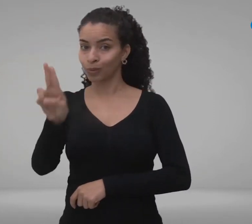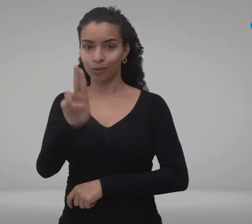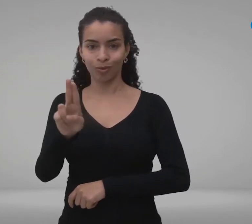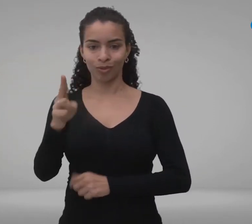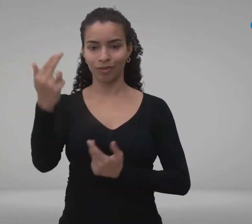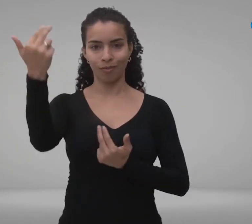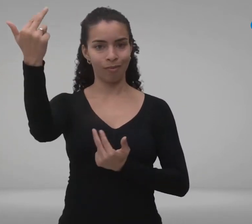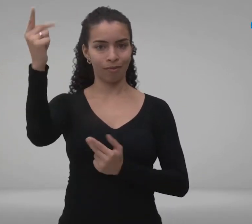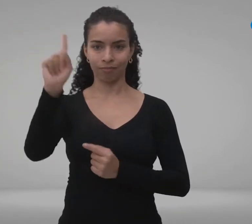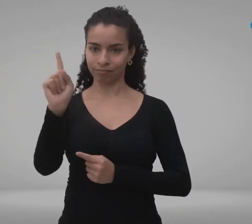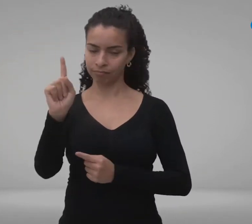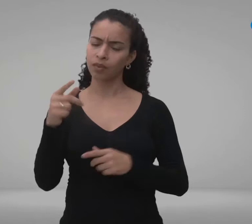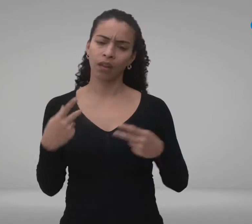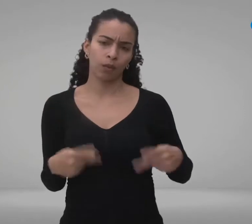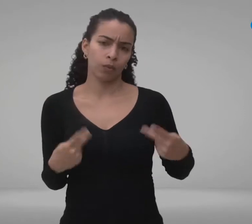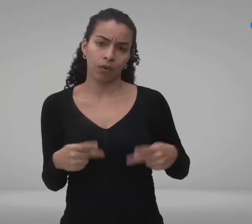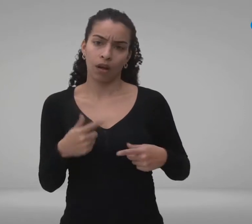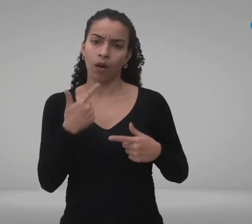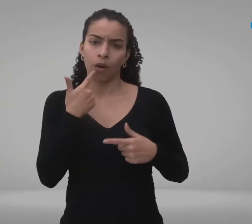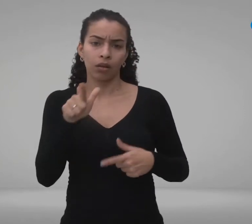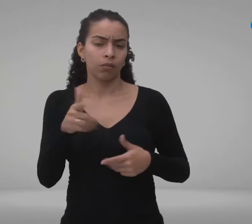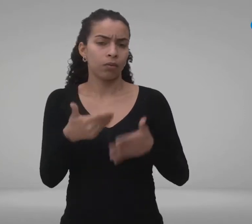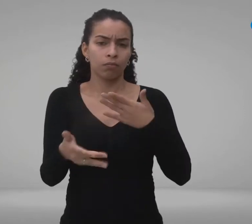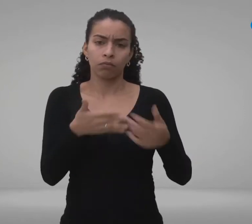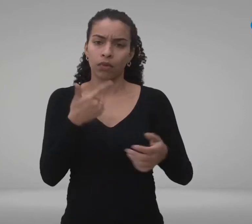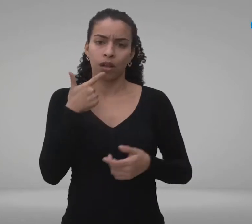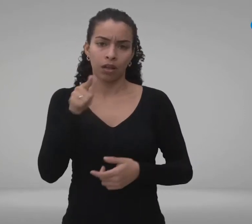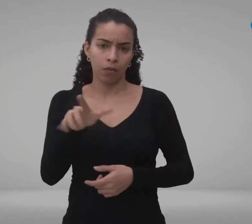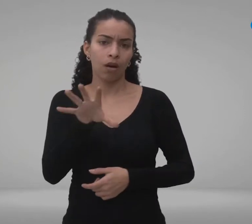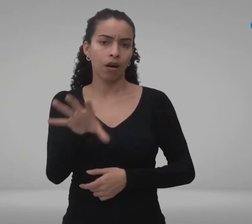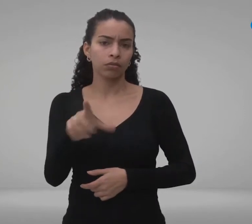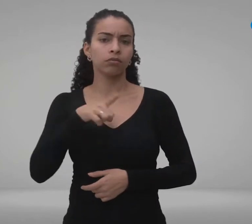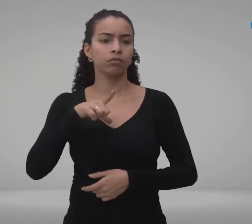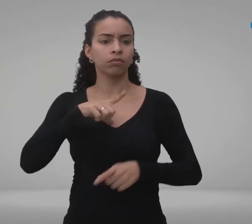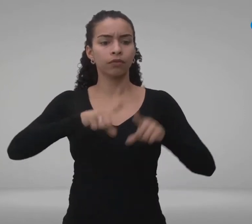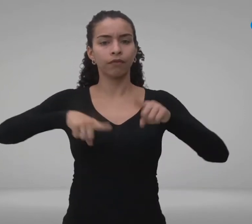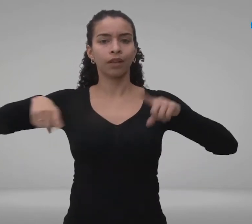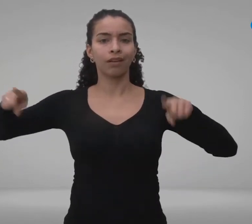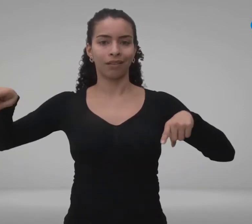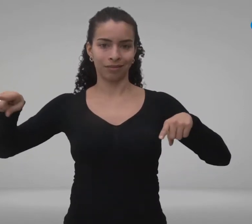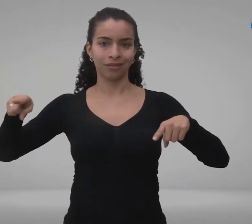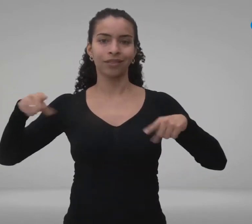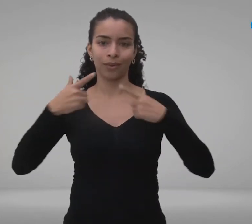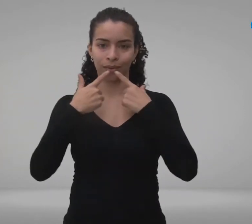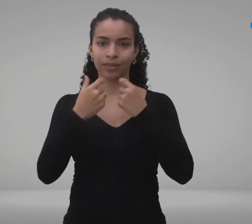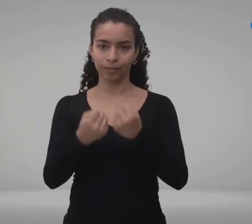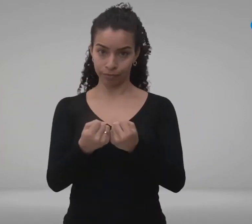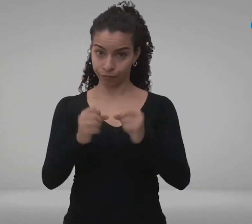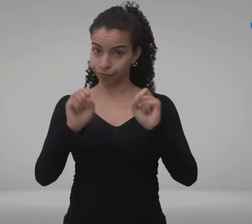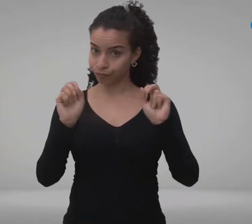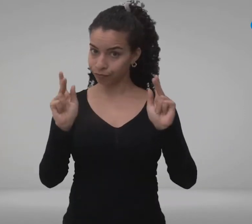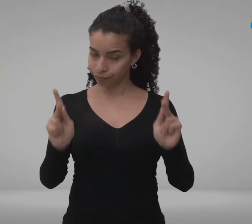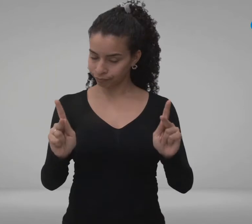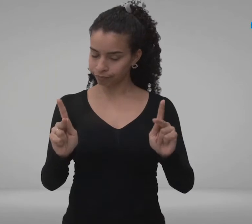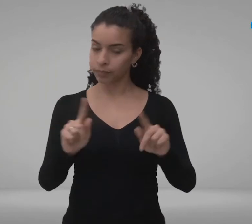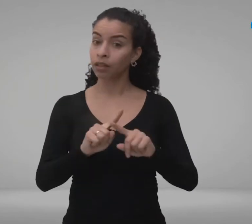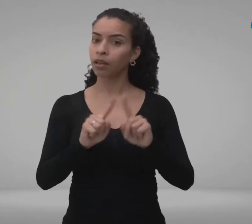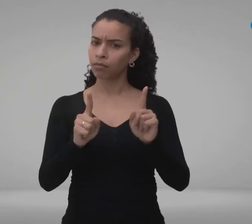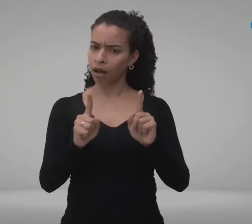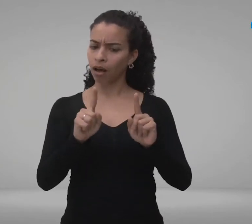região norte, mas isso é natural da língua, de qualquer língua, essa variação linguística, ok? Mas